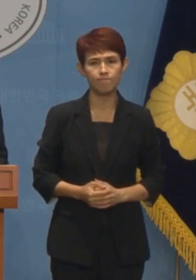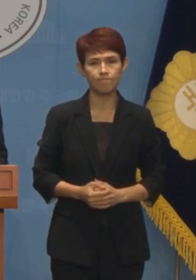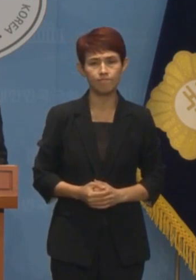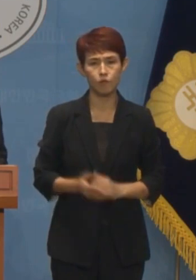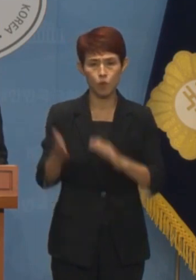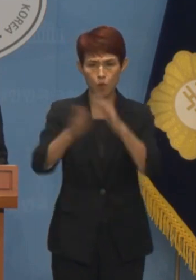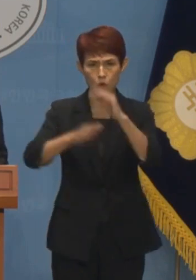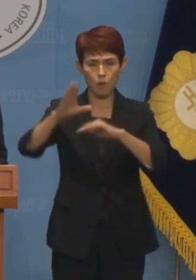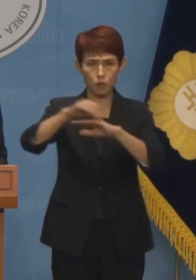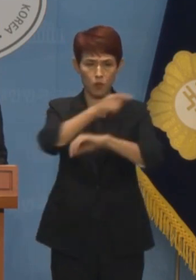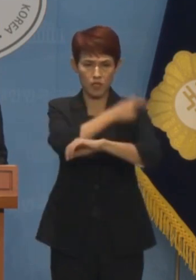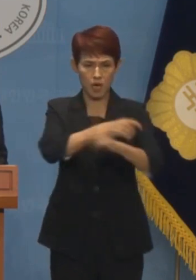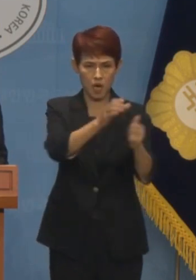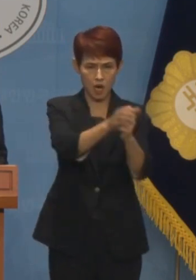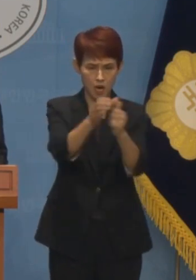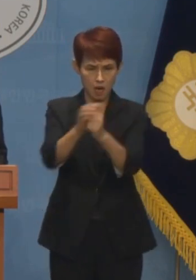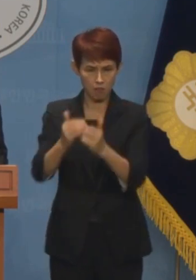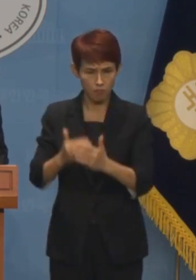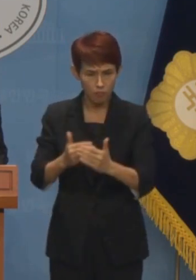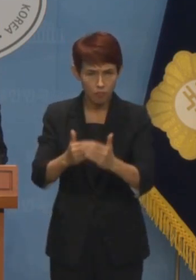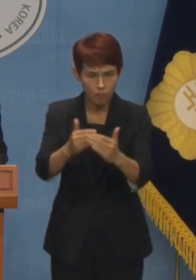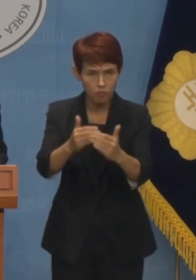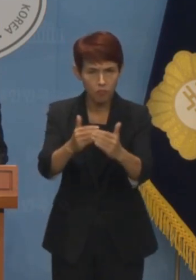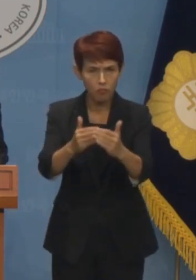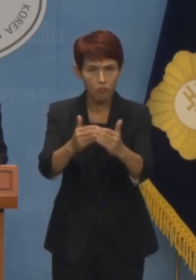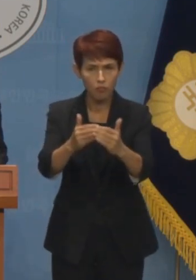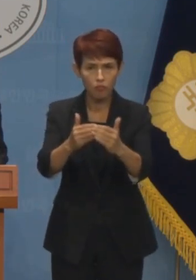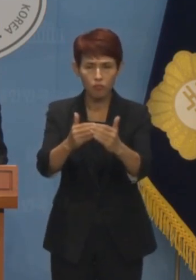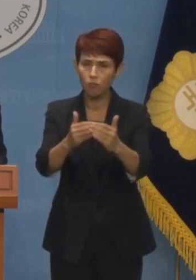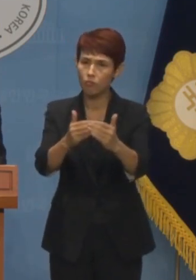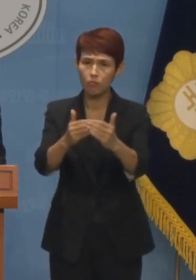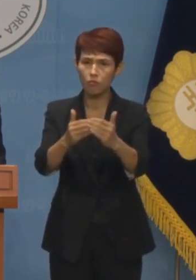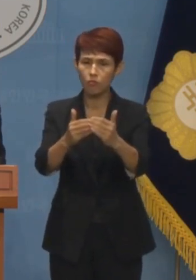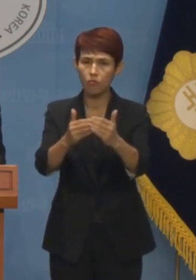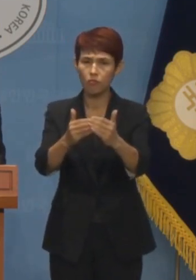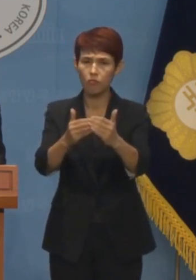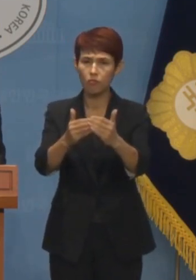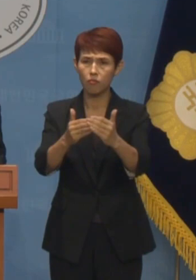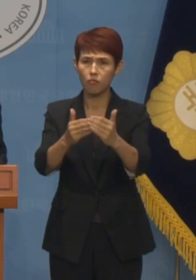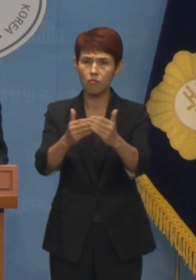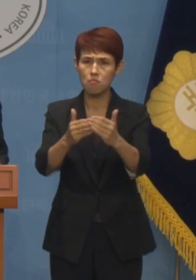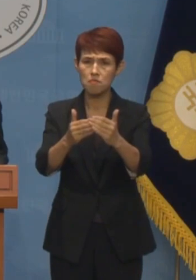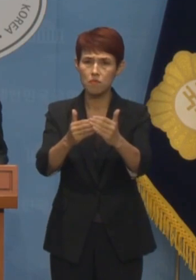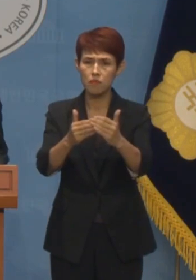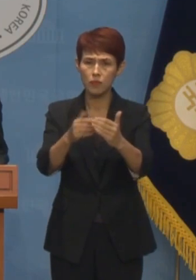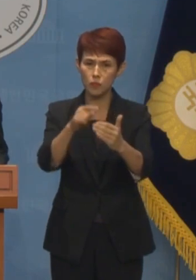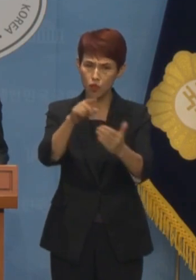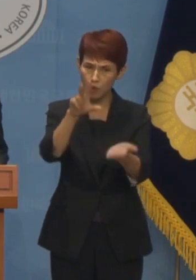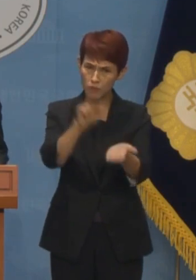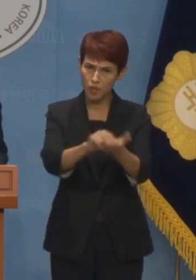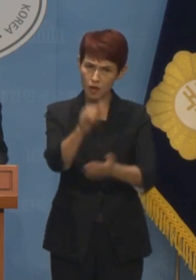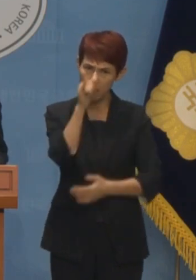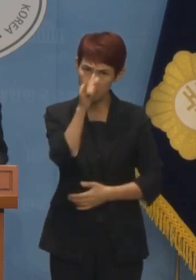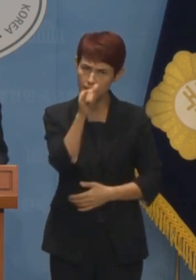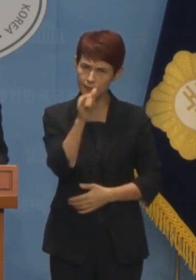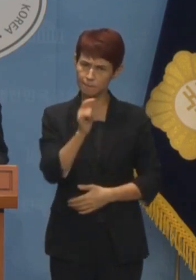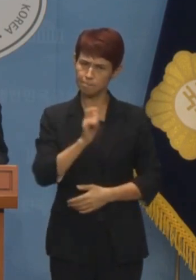공영방송 이사 선임 과정이 절대로 여러 선은 안 되는 판도라의 상자입니다